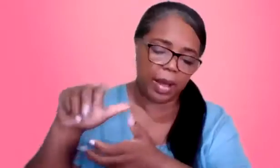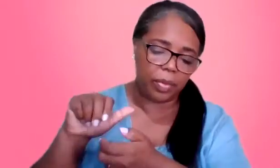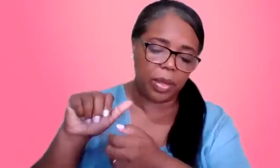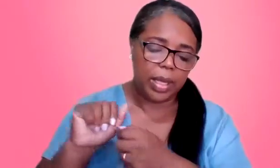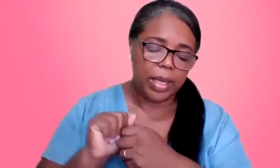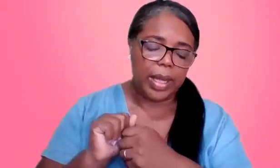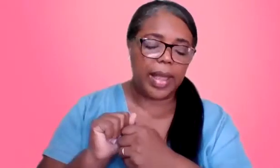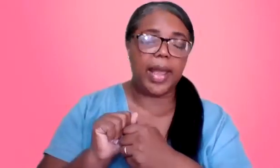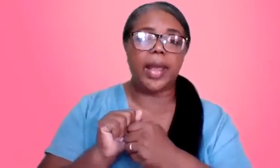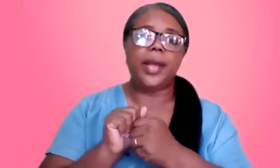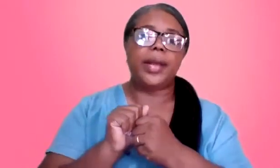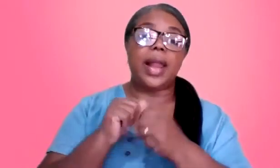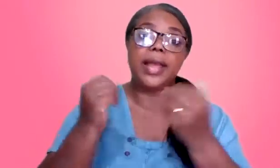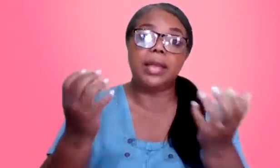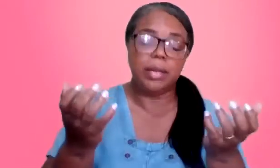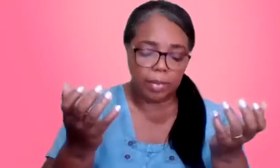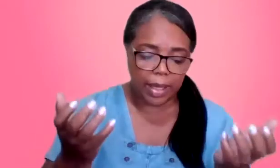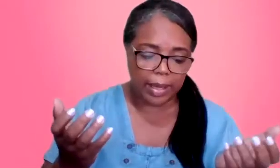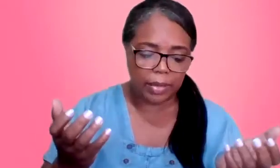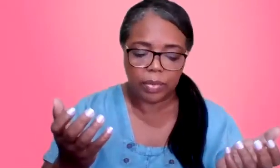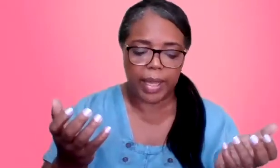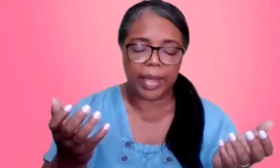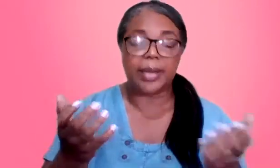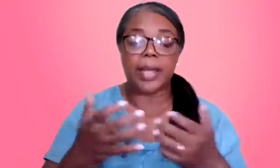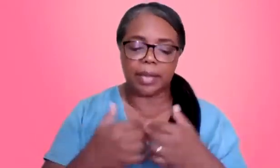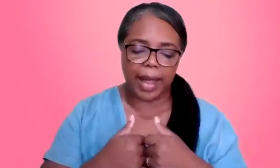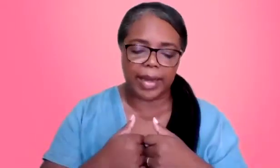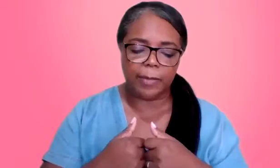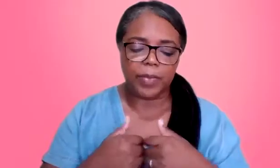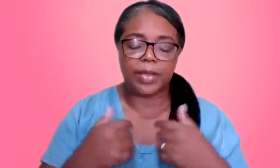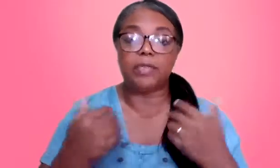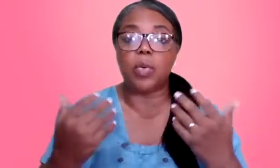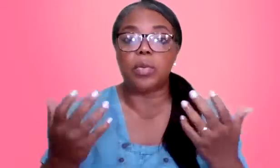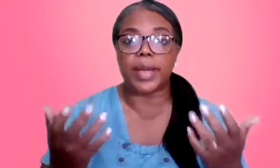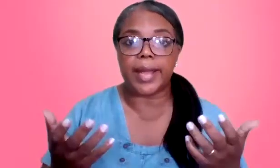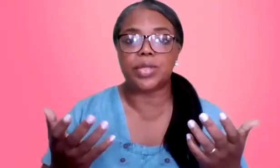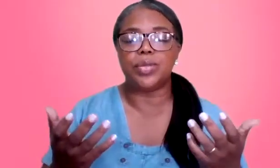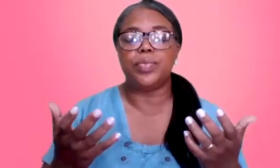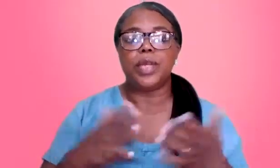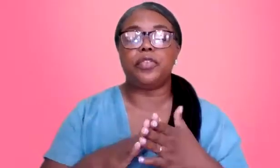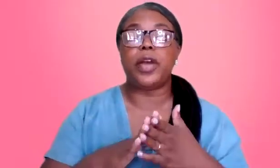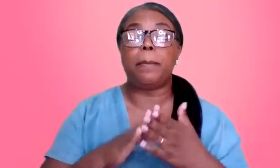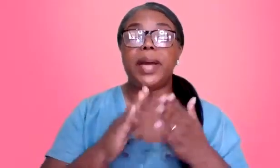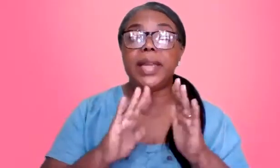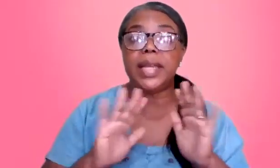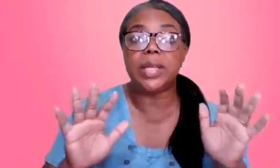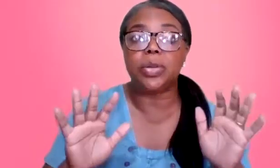geral, lá em Milão, né, na Itália, teve o congresso que foi banido a